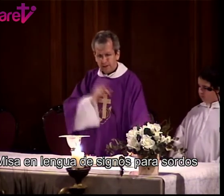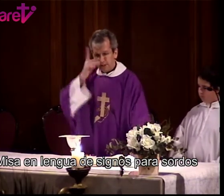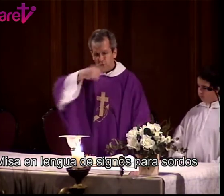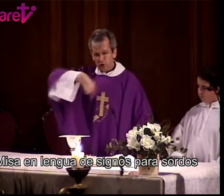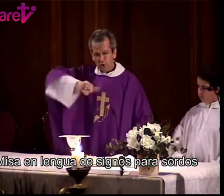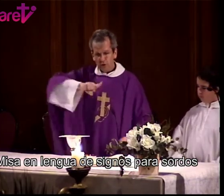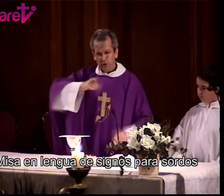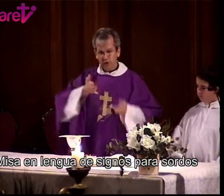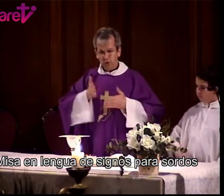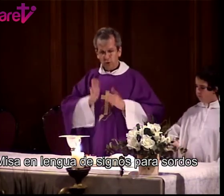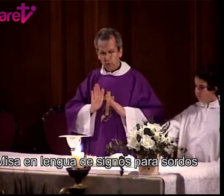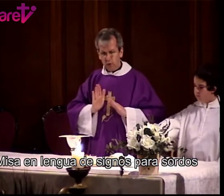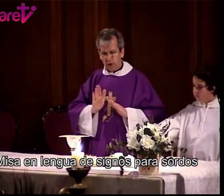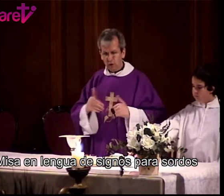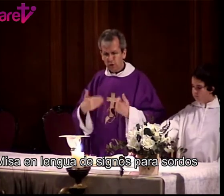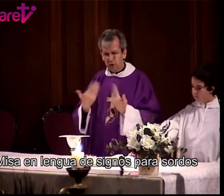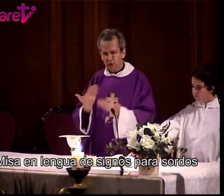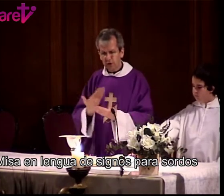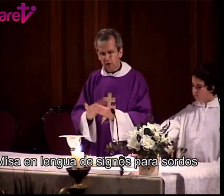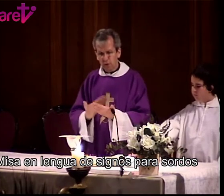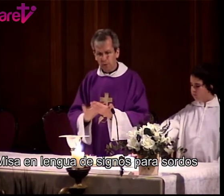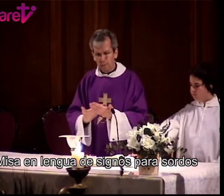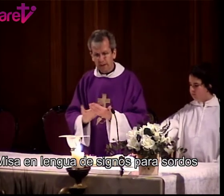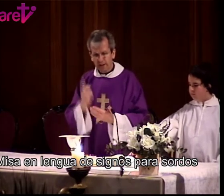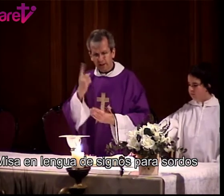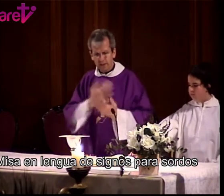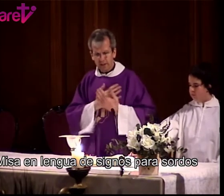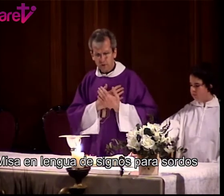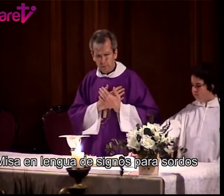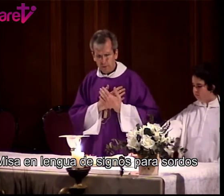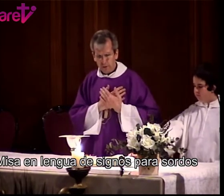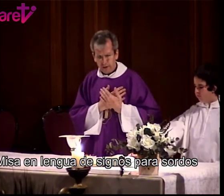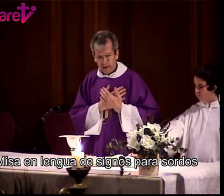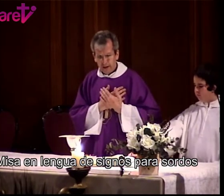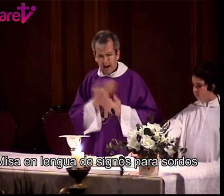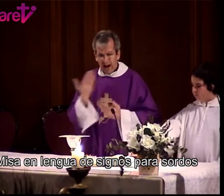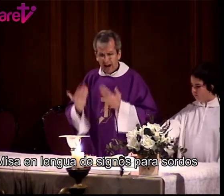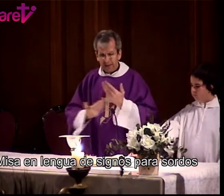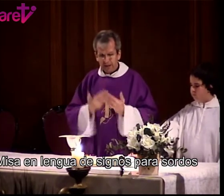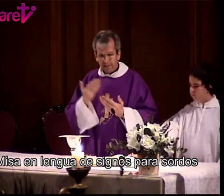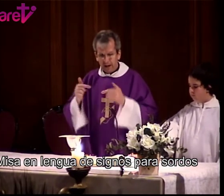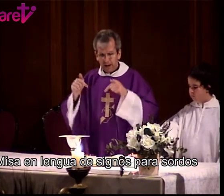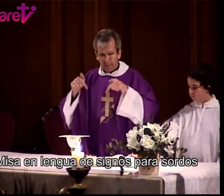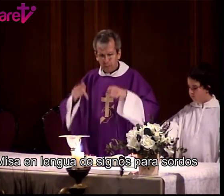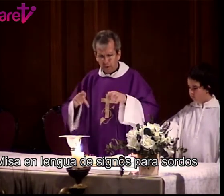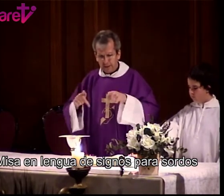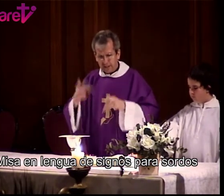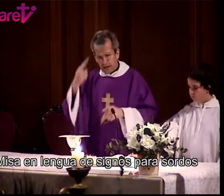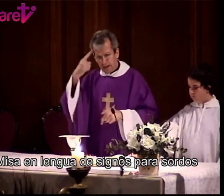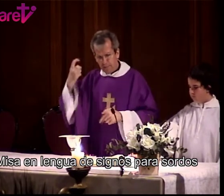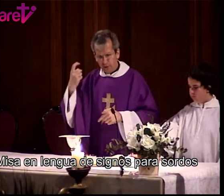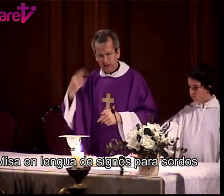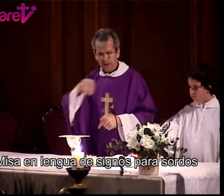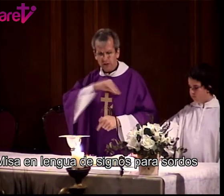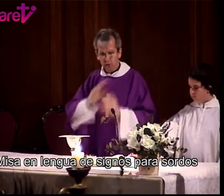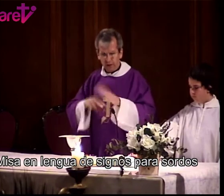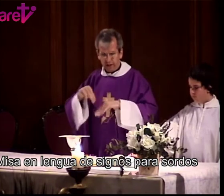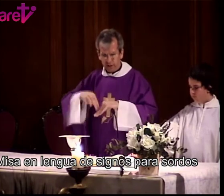Señor Dios nuestro, tu Hijo nos dejó como prenda de su amor. Al celebrar, pues, el memorial de su muerte y